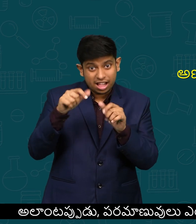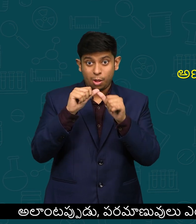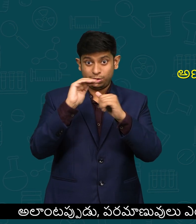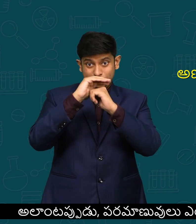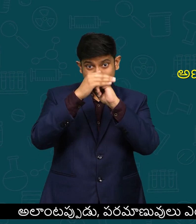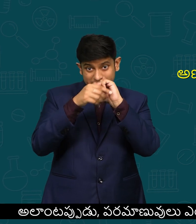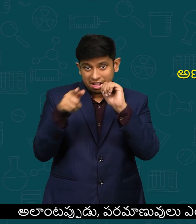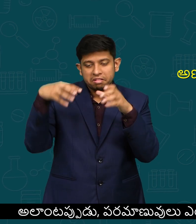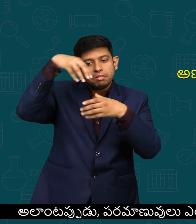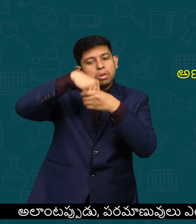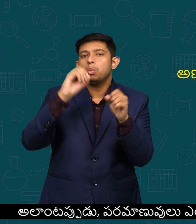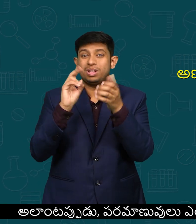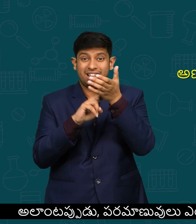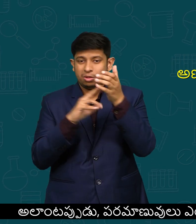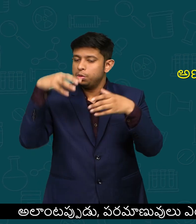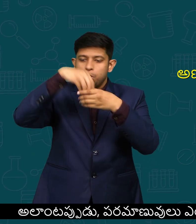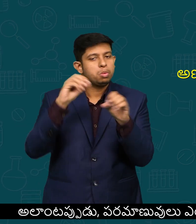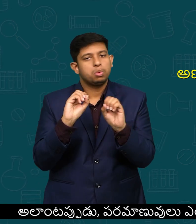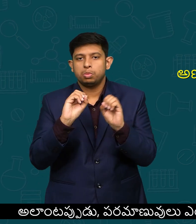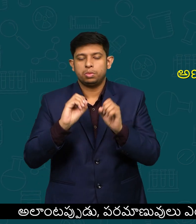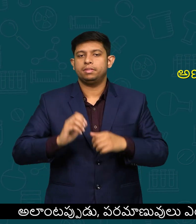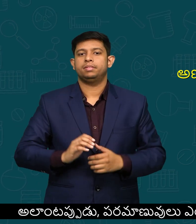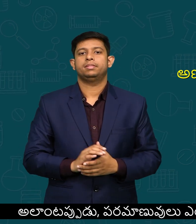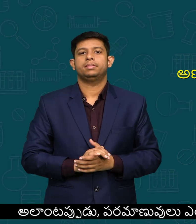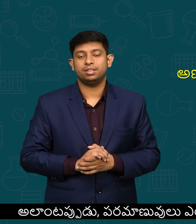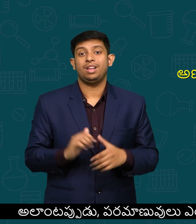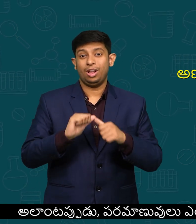అలాంటప్పుడు పరమాణువులు ఎందుకు తటస్థంగా పరిగణించబడతాయి?